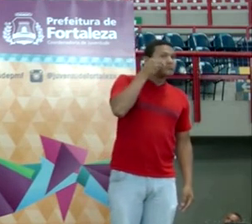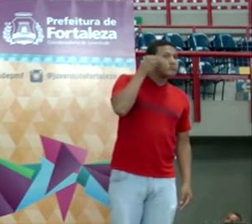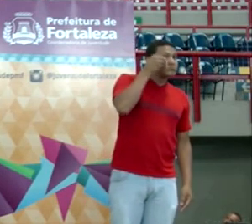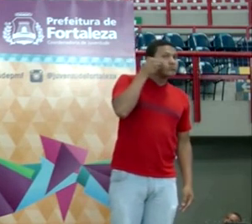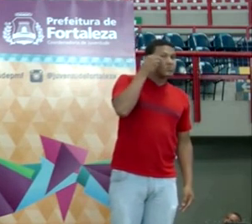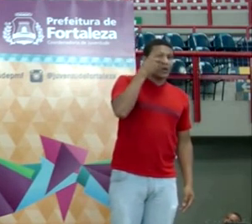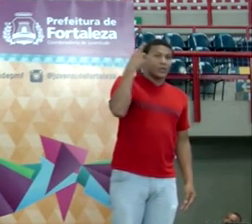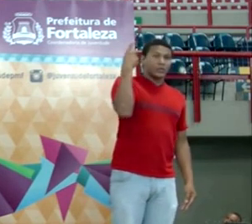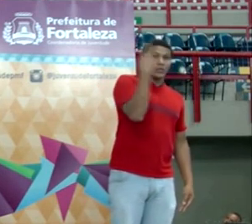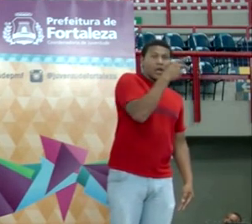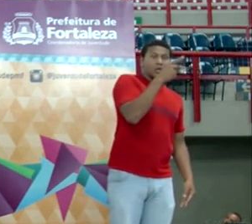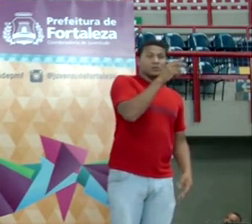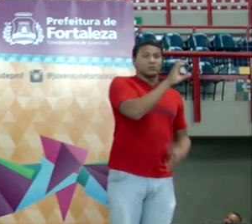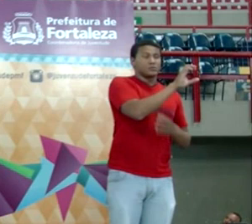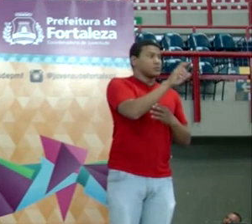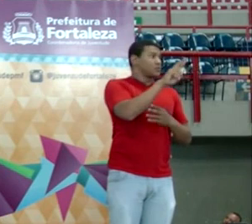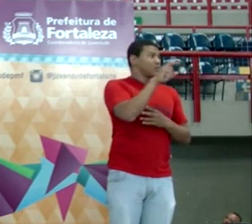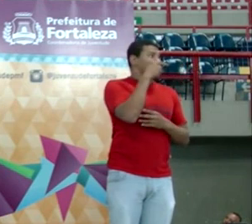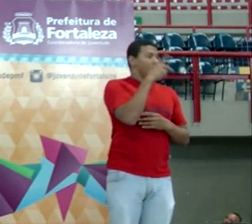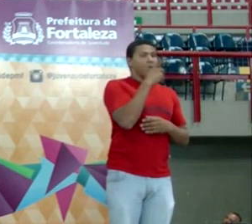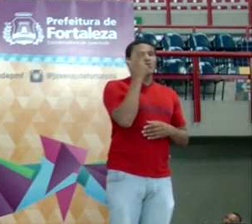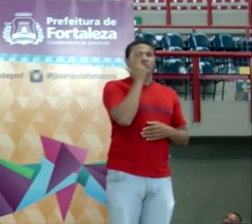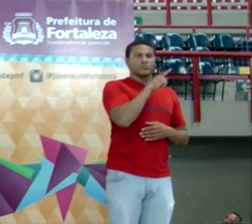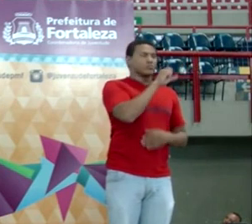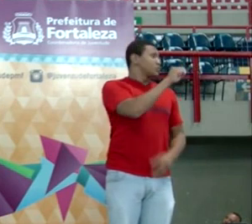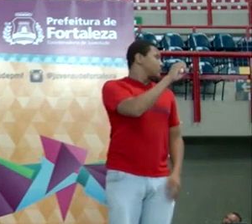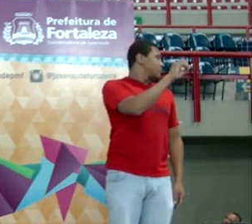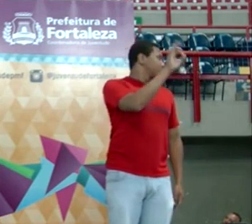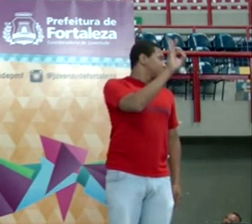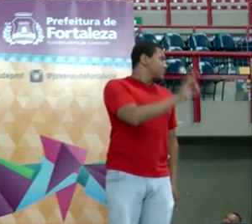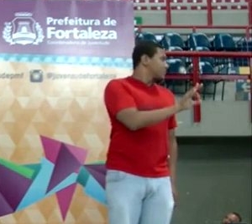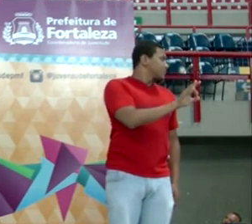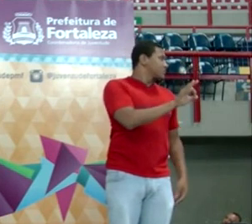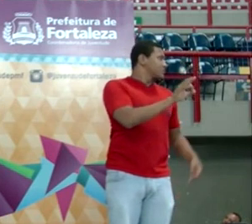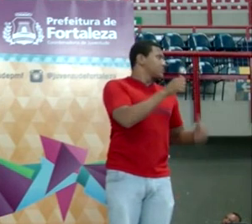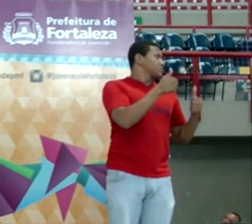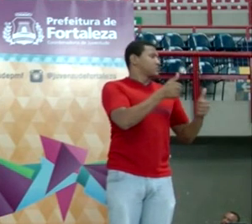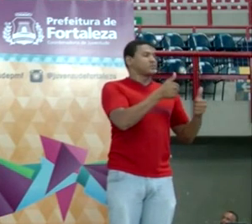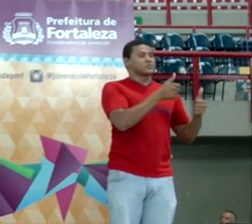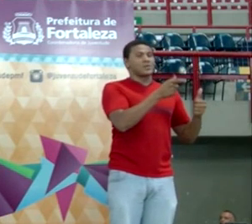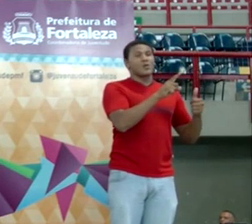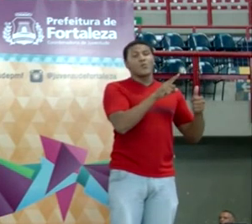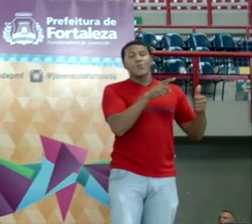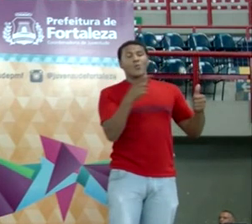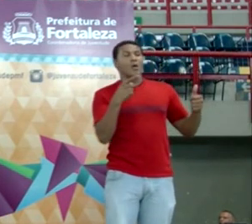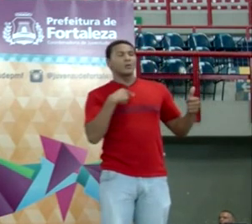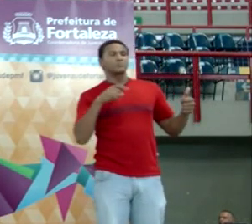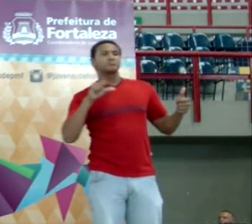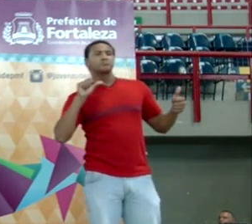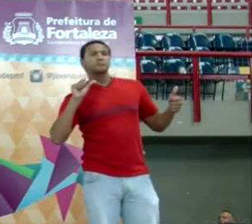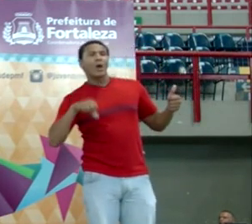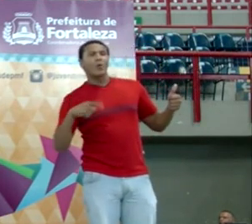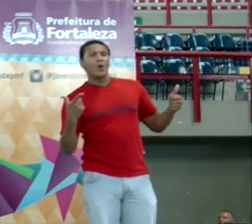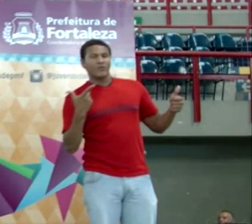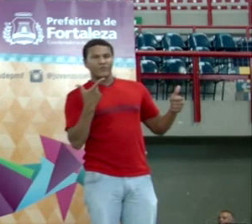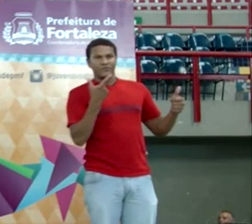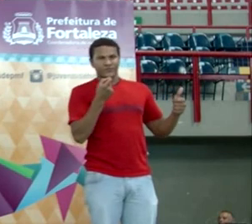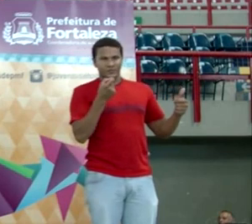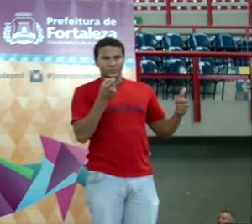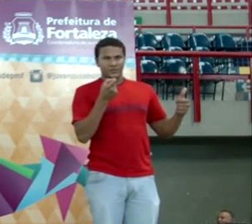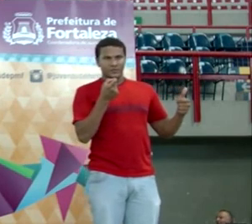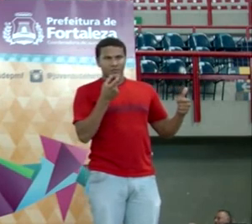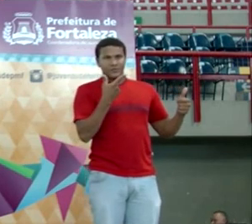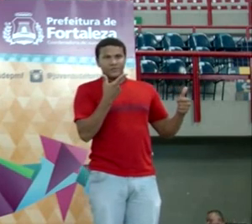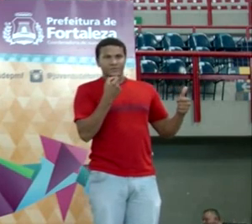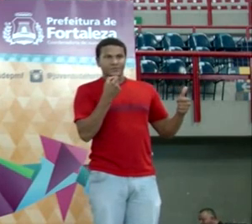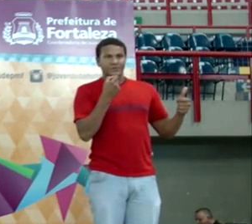tem 80% de chance de se sair bem. Então qual é a chance dele se sair mal? 20%. Ele tem